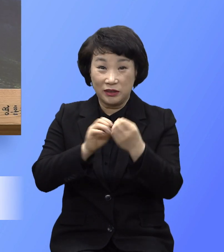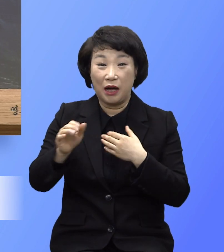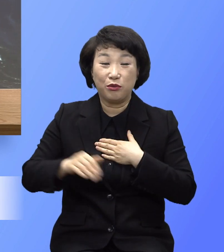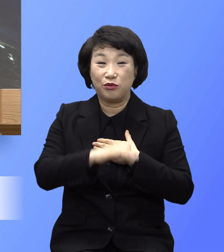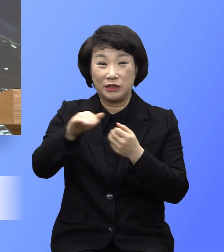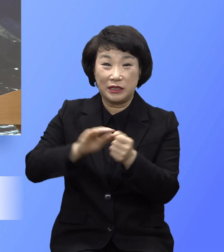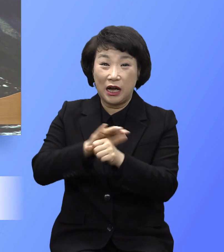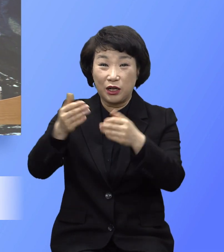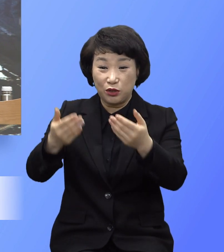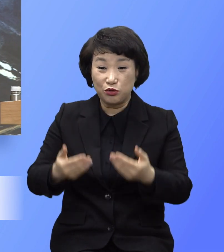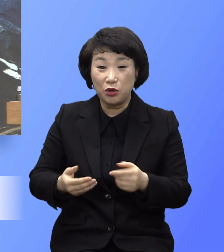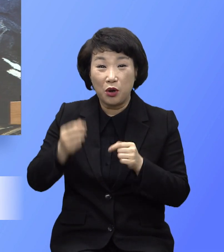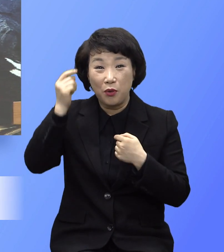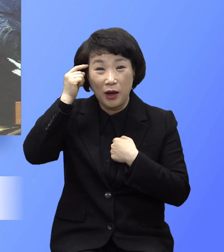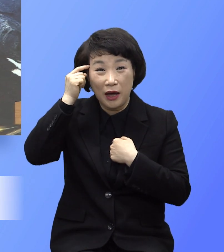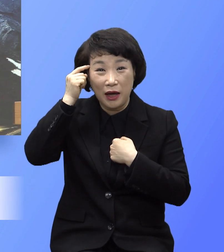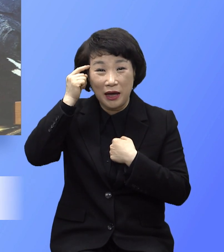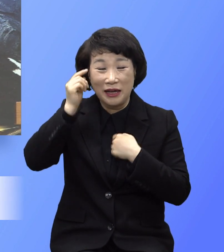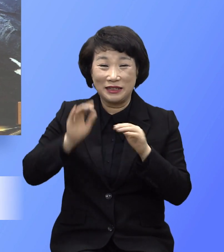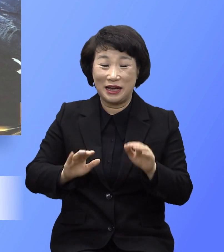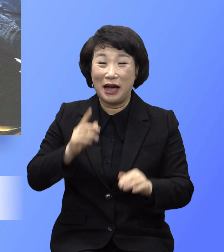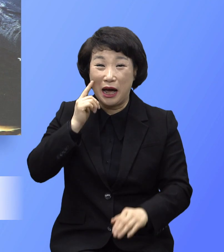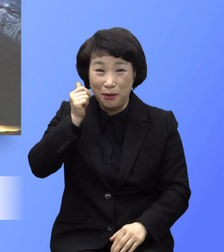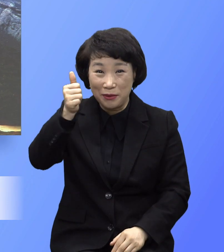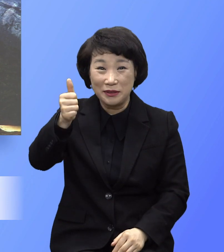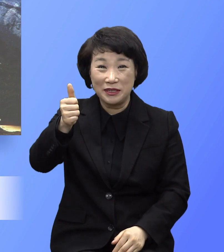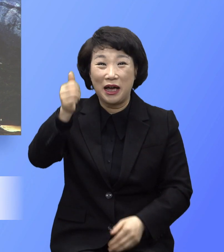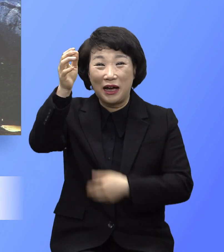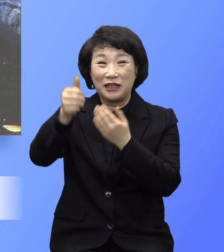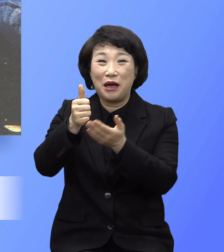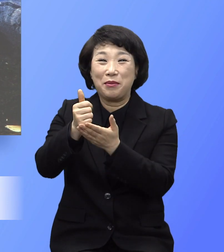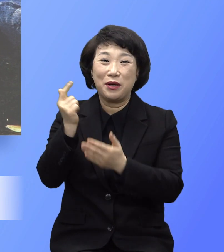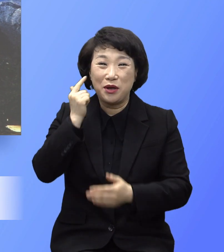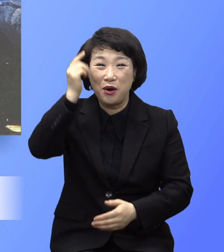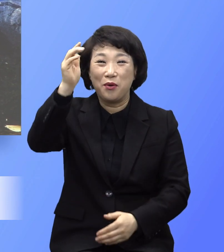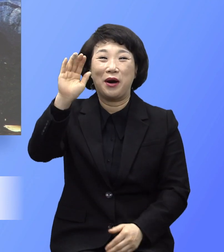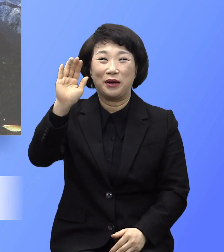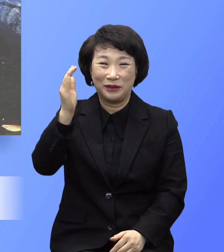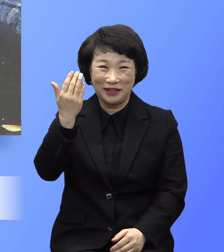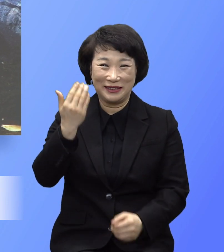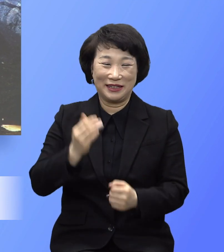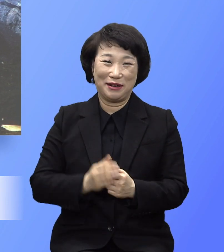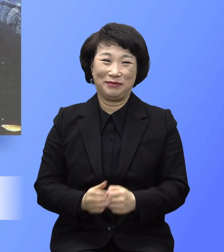우리를 사랑하시는 것은 아버지의 영광이라는 것입니다.